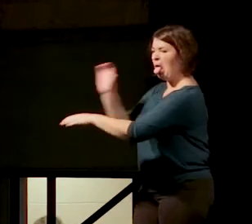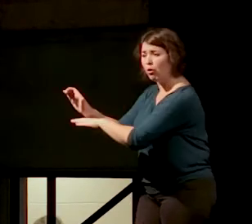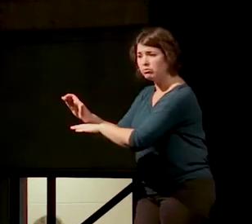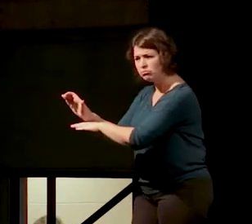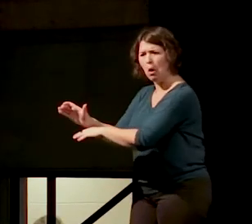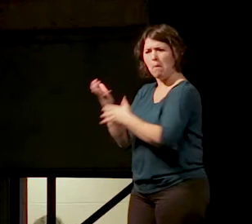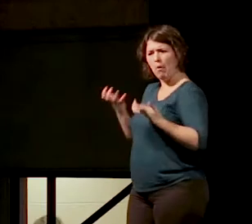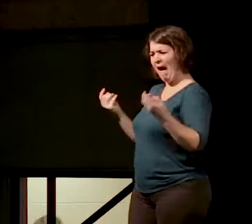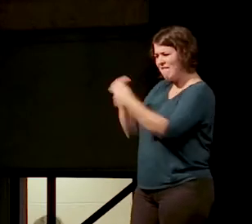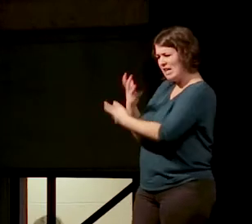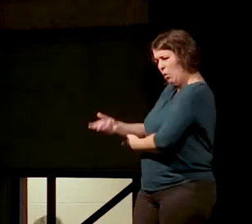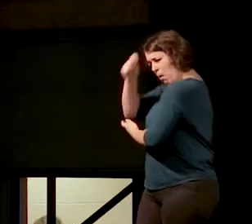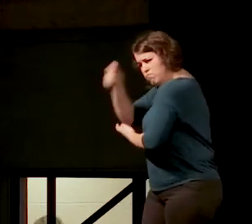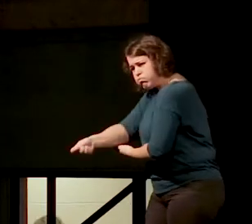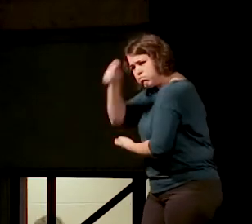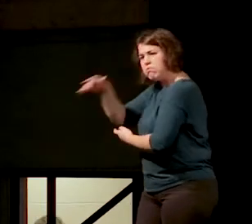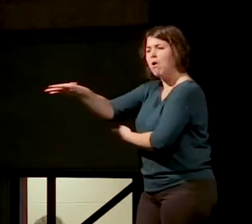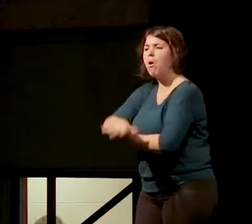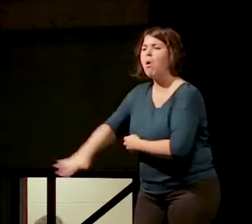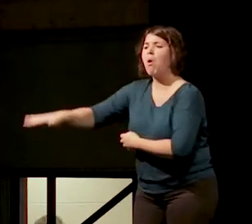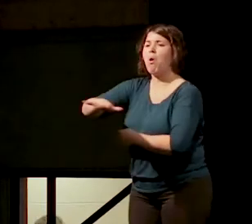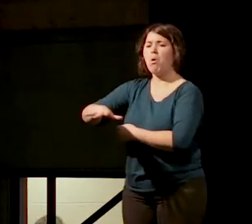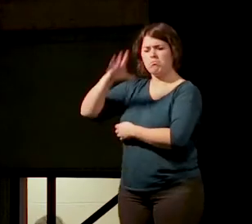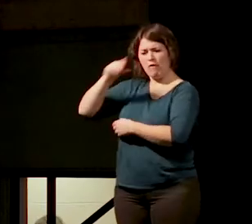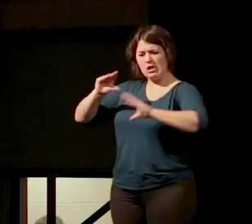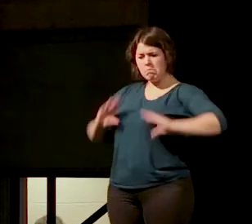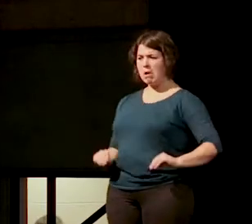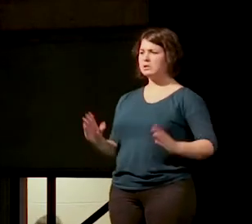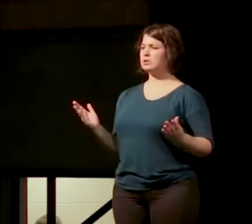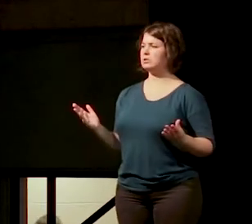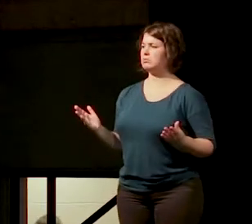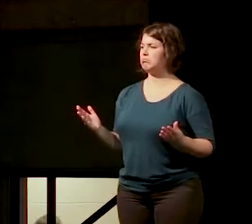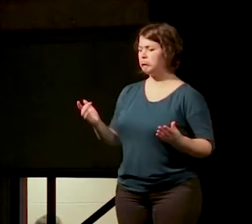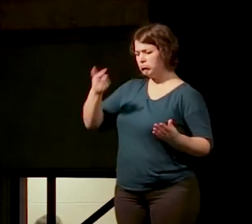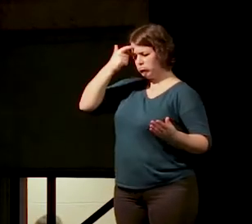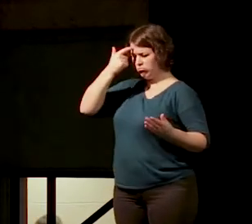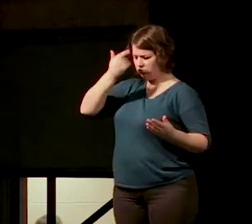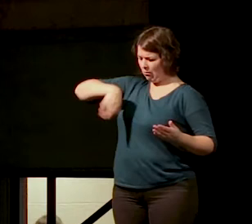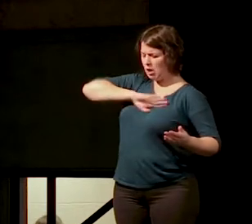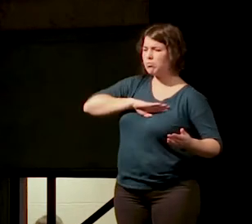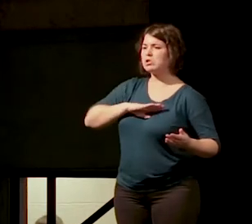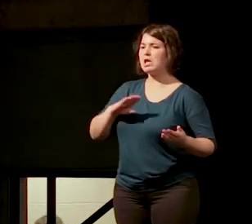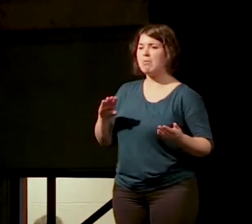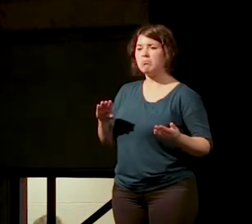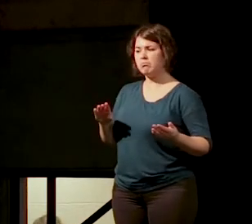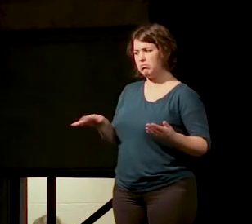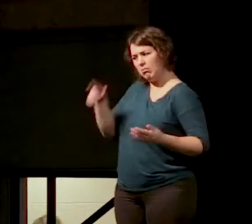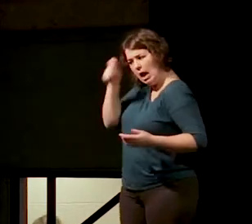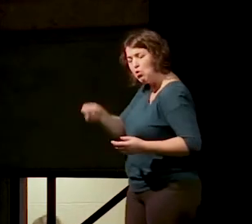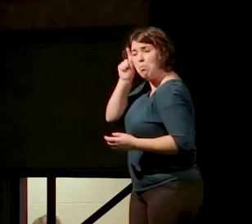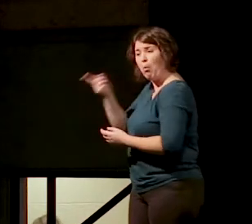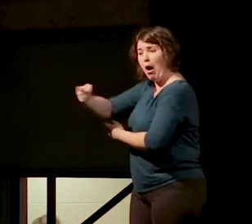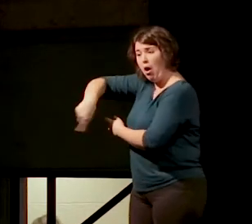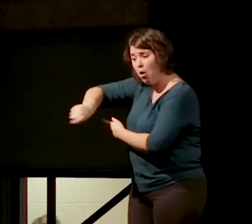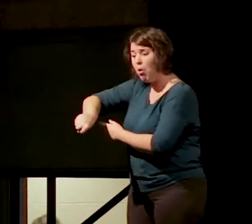les saluer, toutes et tous, leur professionnalisme, leur esprit de responsabilité, car ils participent